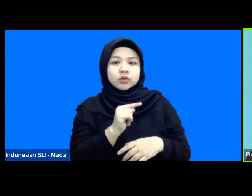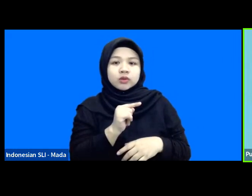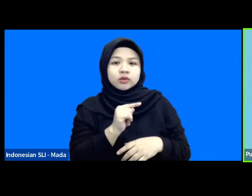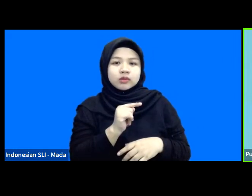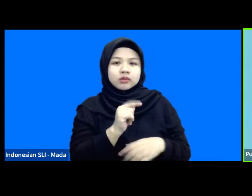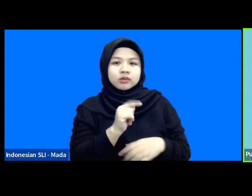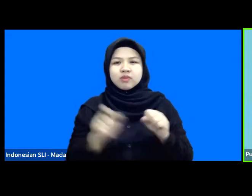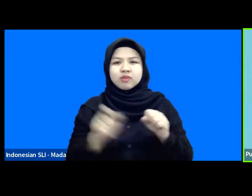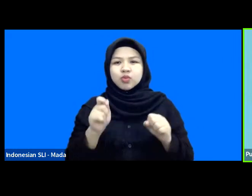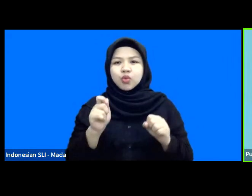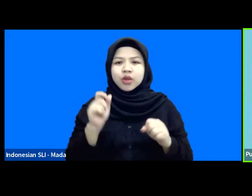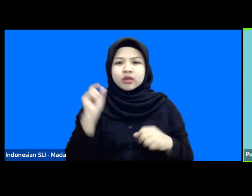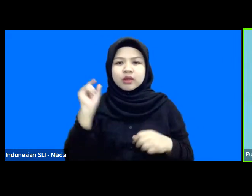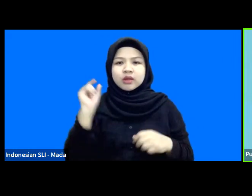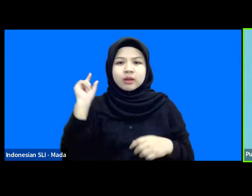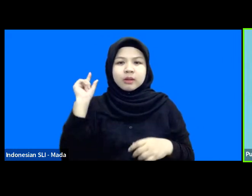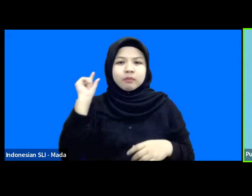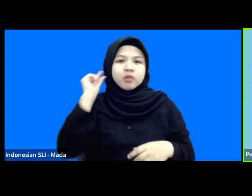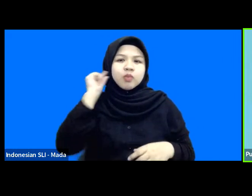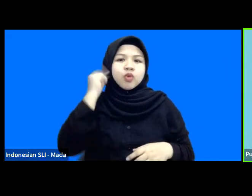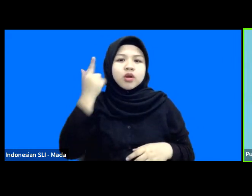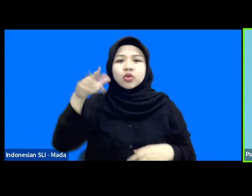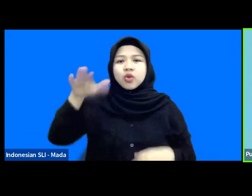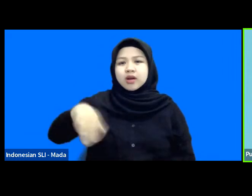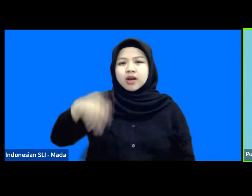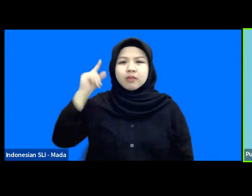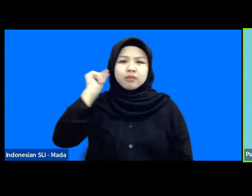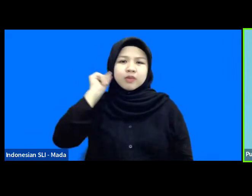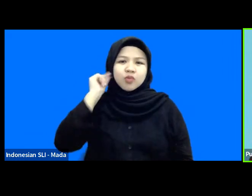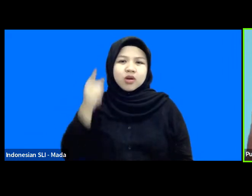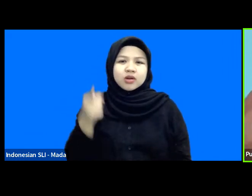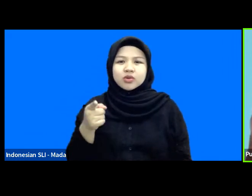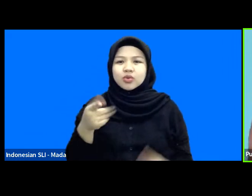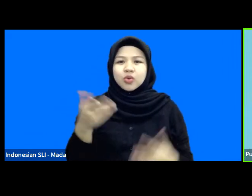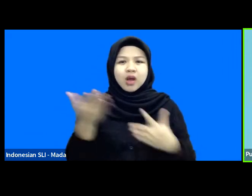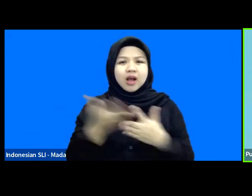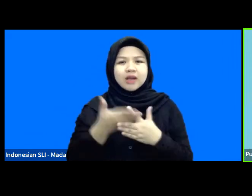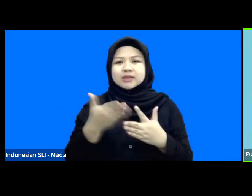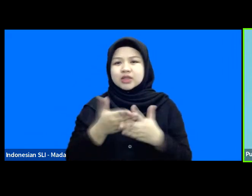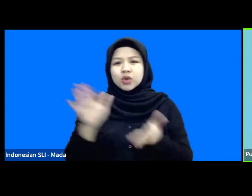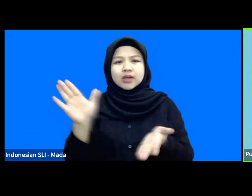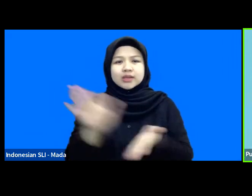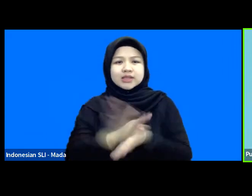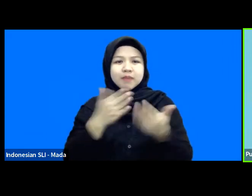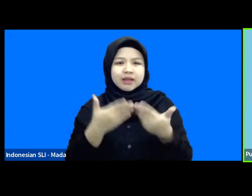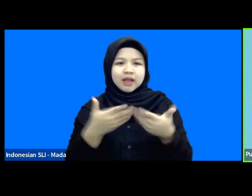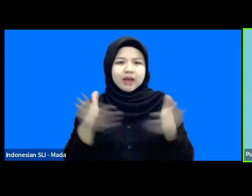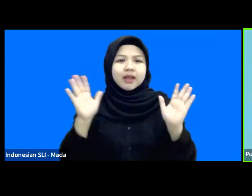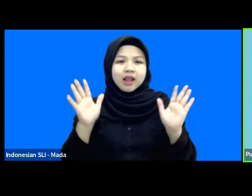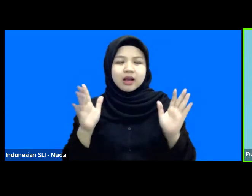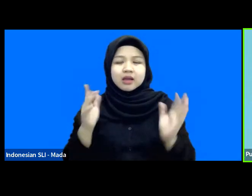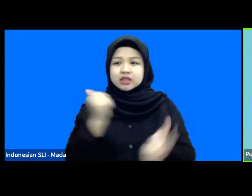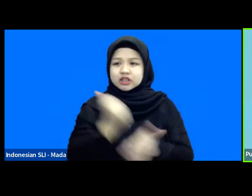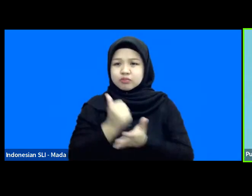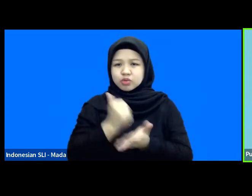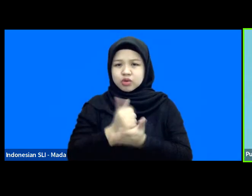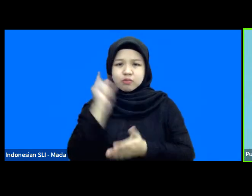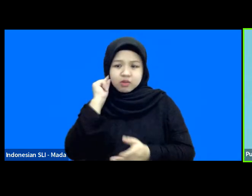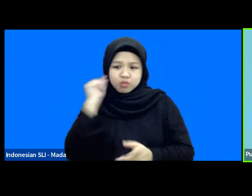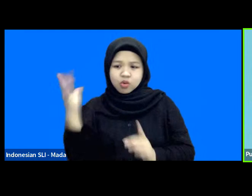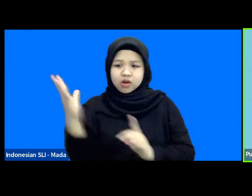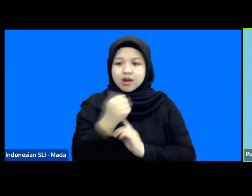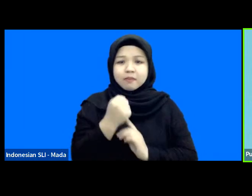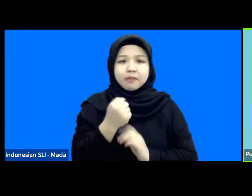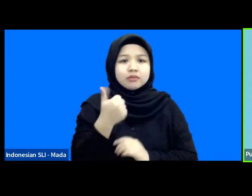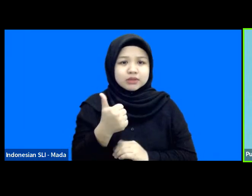membuat perempuan, anak perempuan kehilangan akses dan kesempatan-kesempatan yang sebenarnya bisa mereka dapat secara